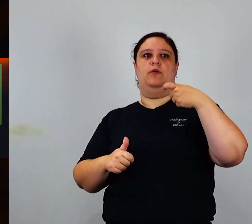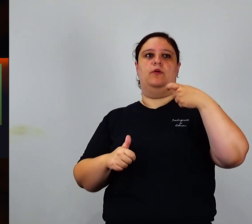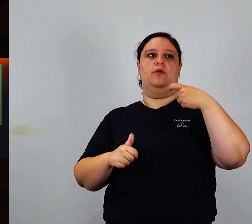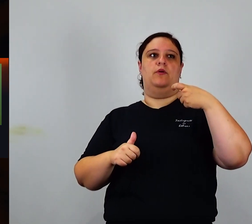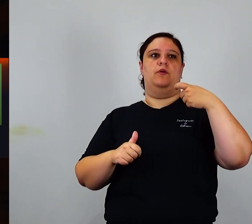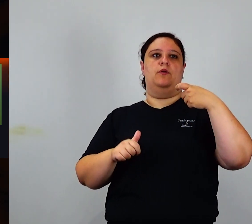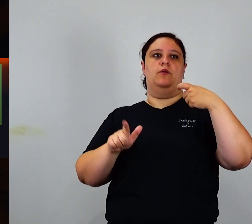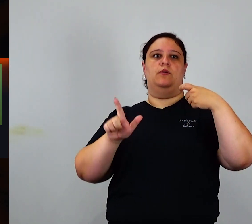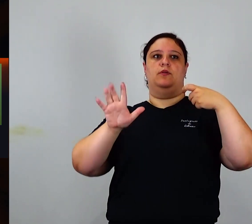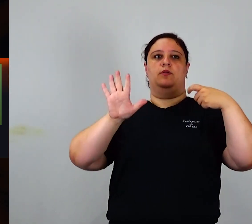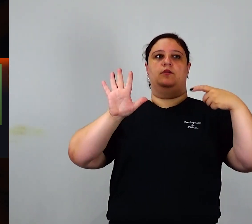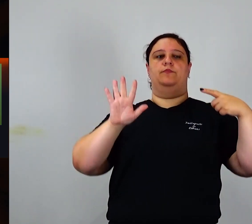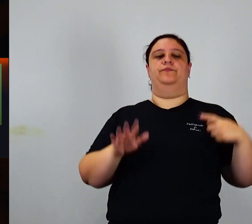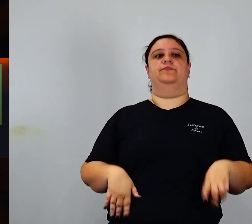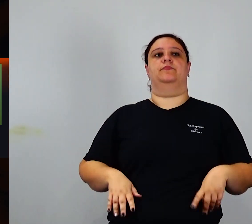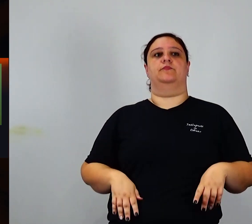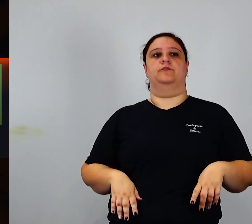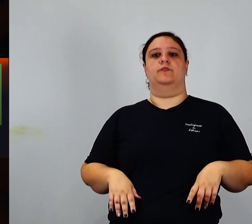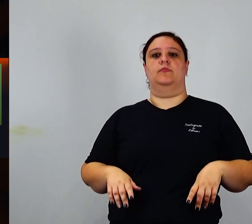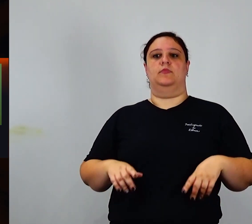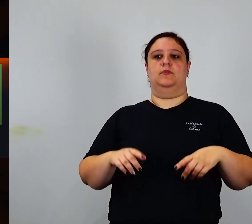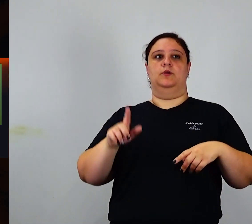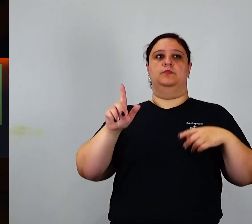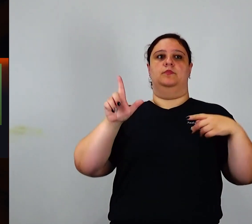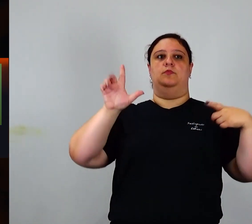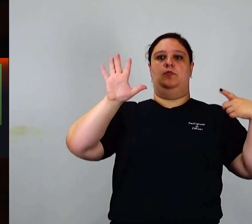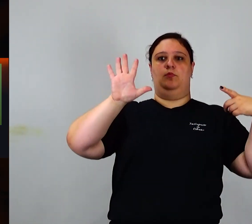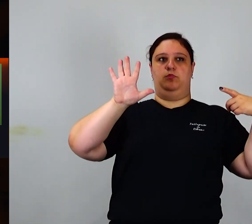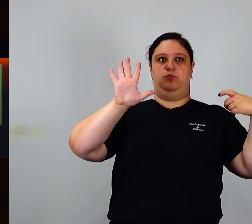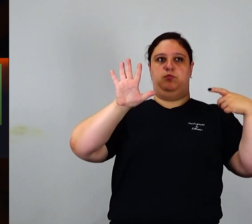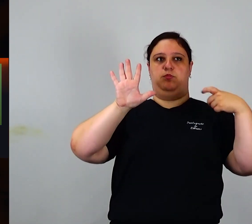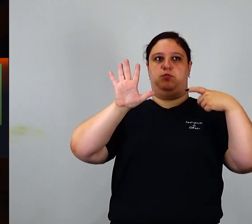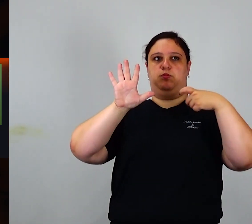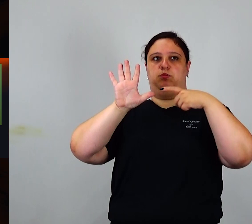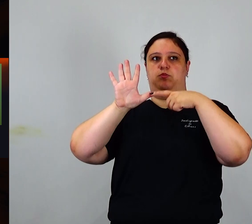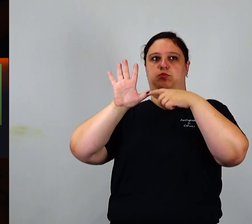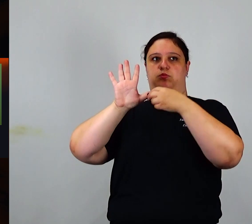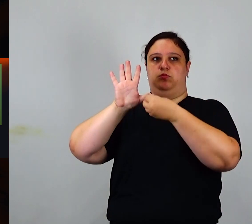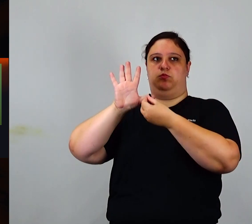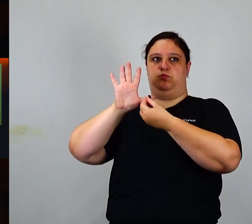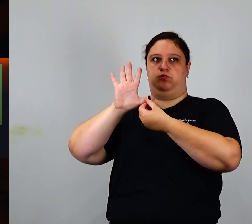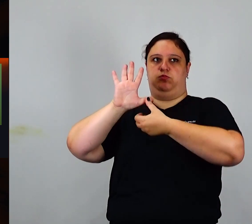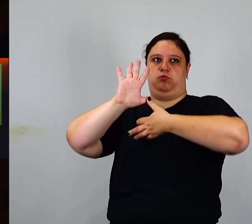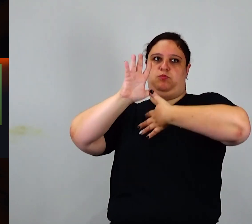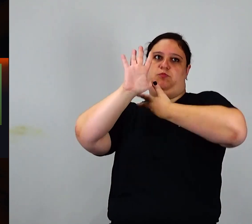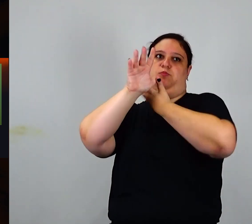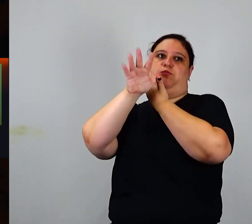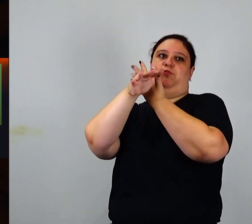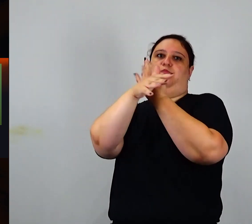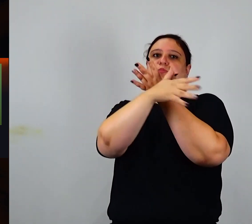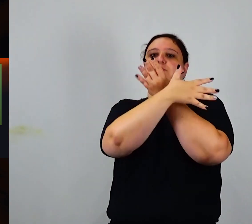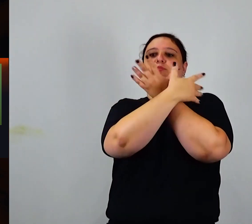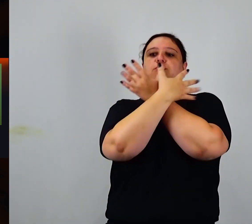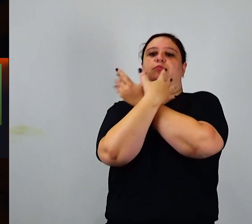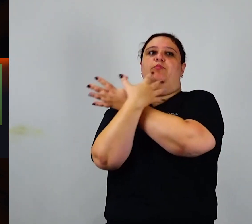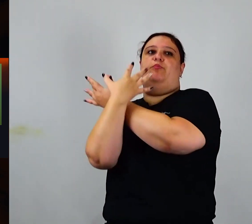a sua esquerda, e a imagem da borboleta. Qual a diferença entre as duas?